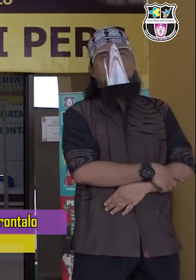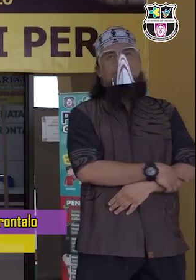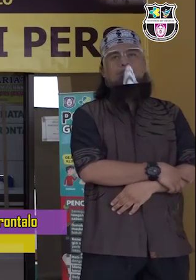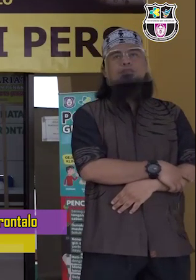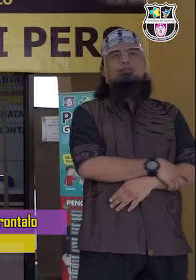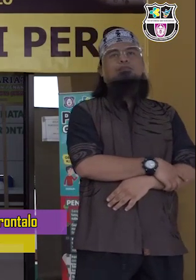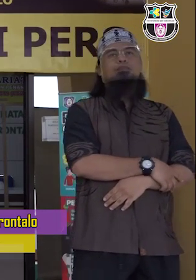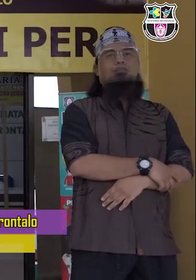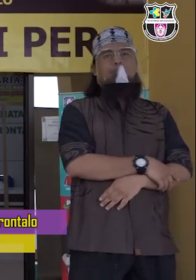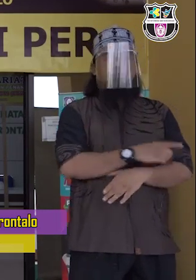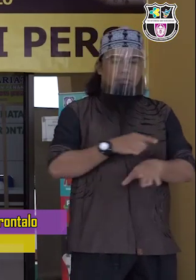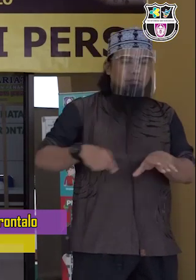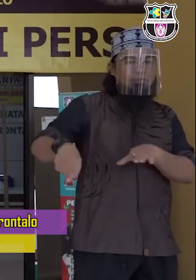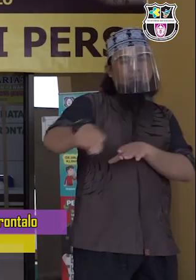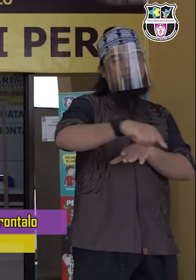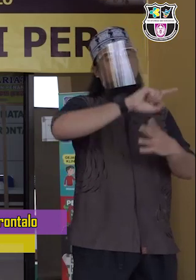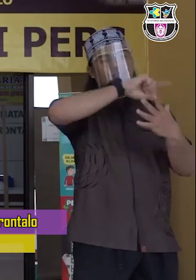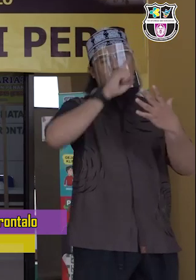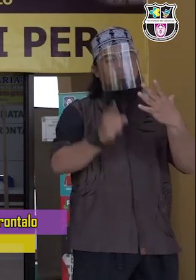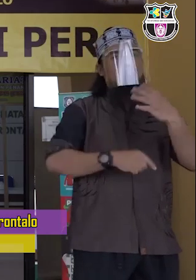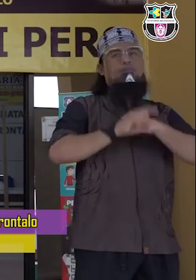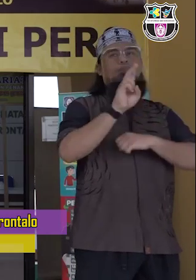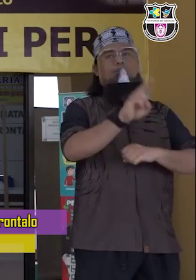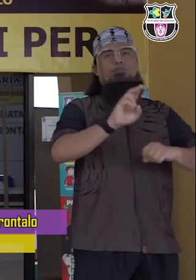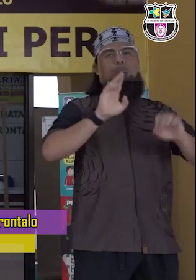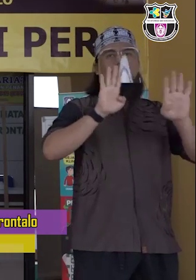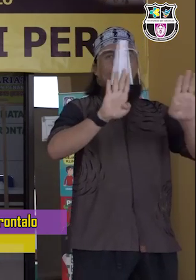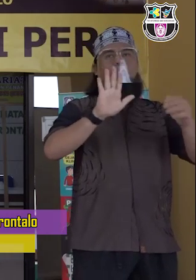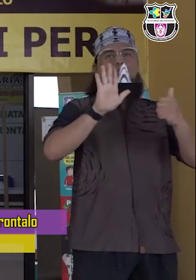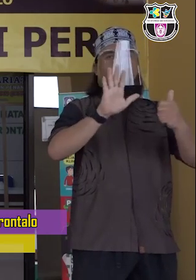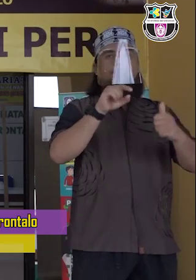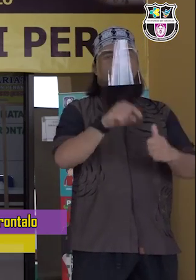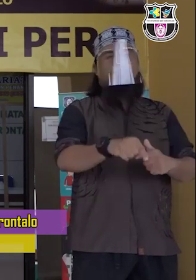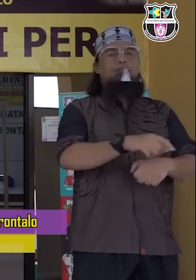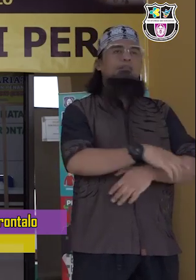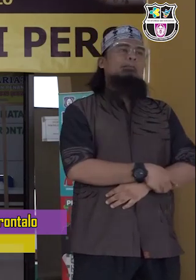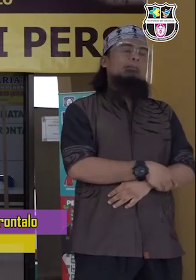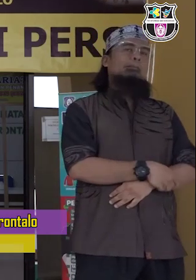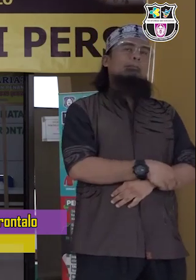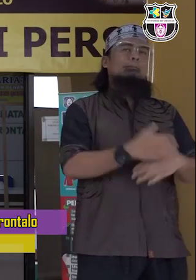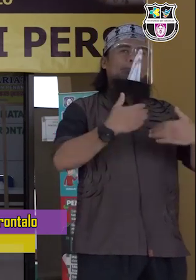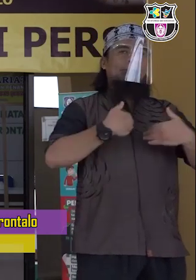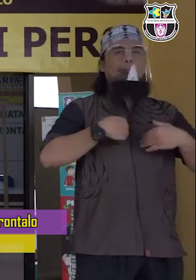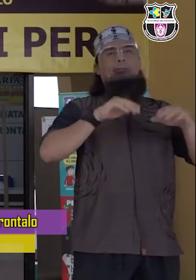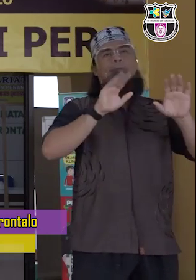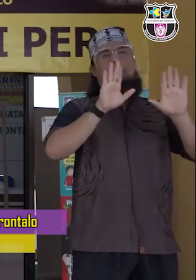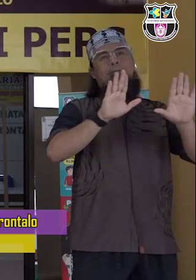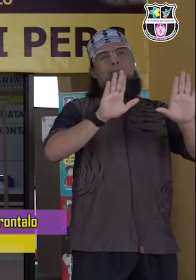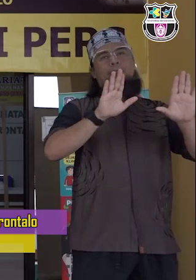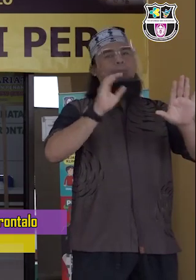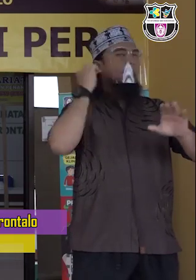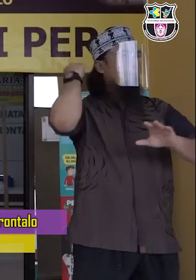jumlah yang 286 terkonfirmasi positif sampai hari ini, ada 10 ibu